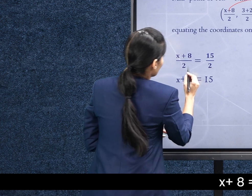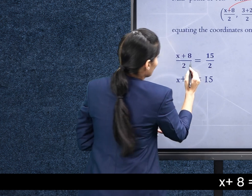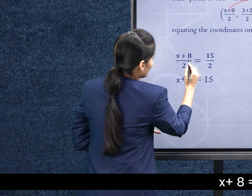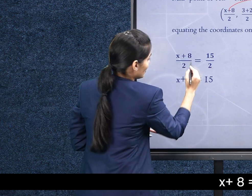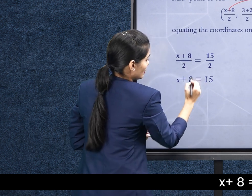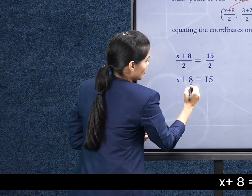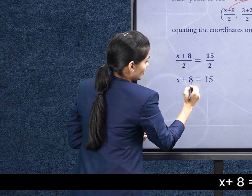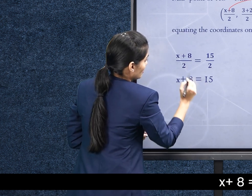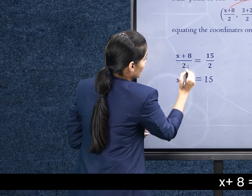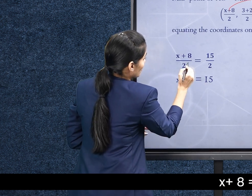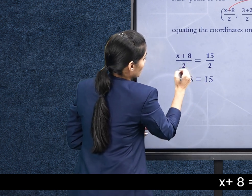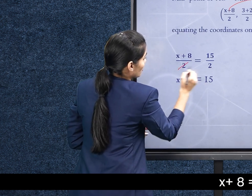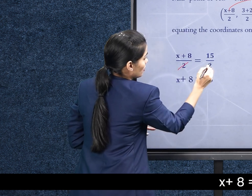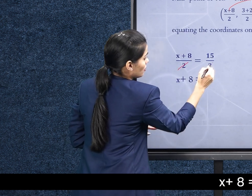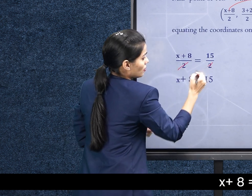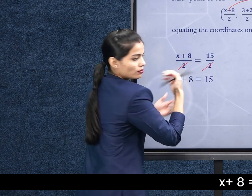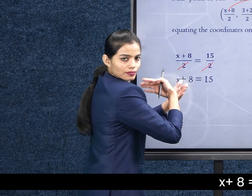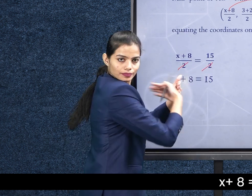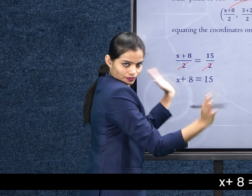x ಪ್ಲಸ್ 8 ಇಸ್ ಈಕ್ವಲ್ ಟು 15.